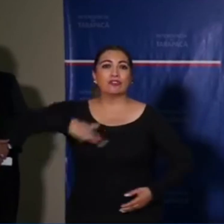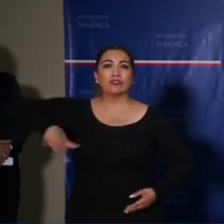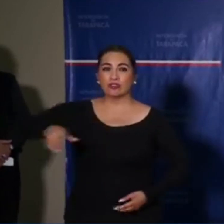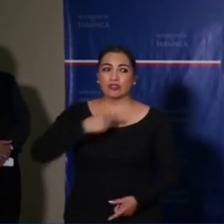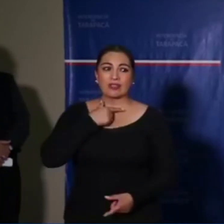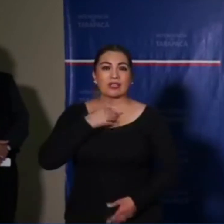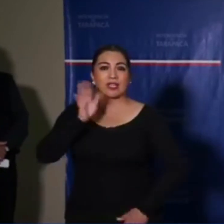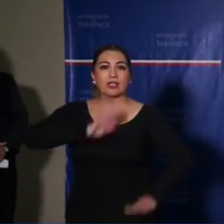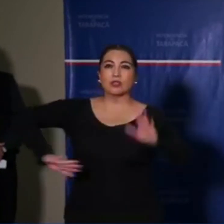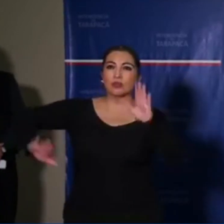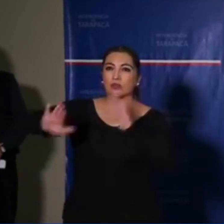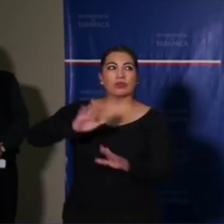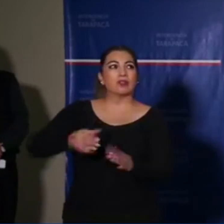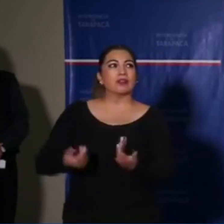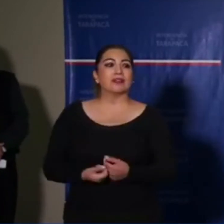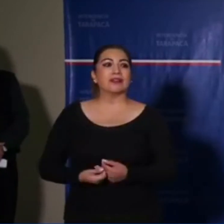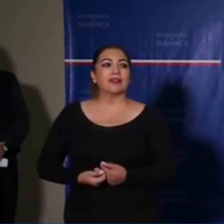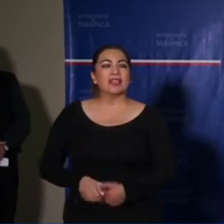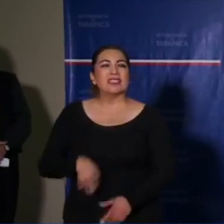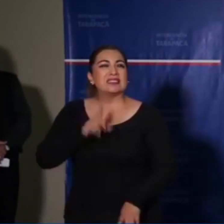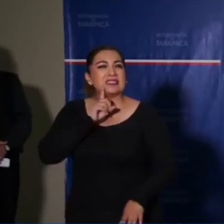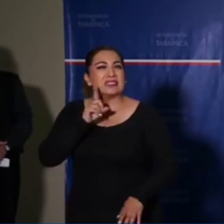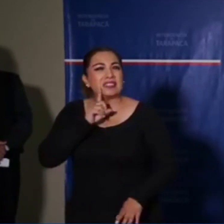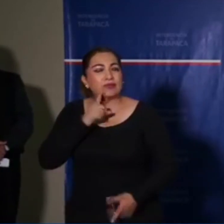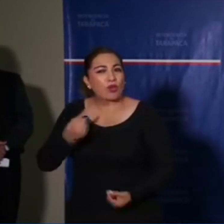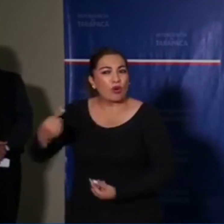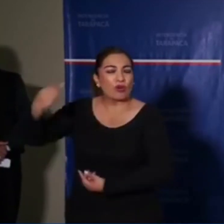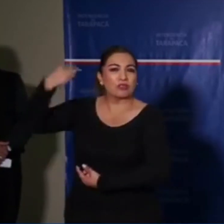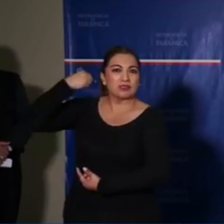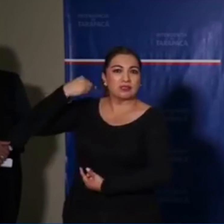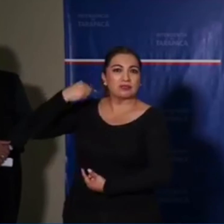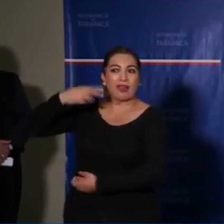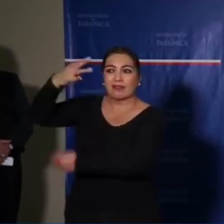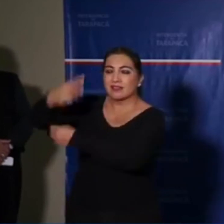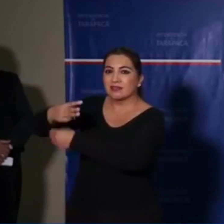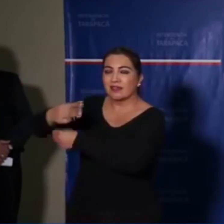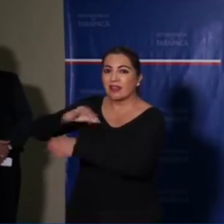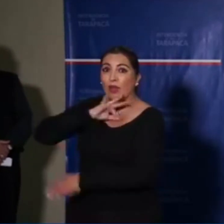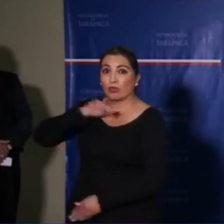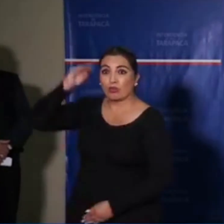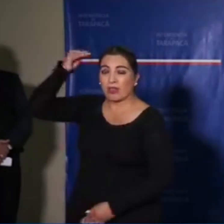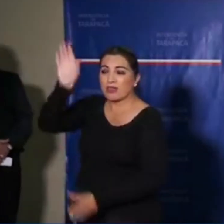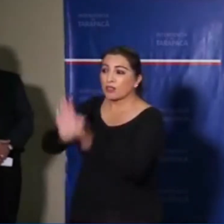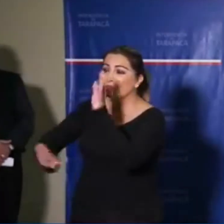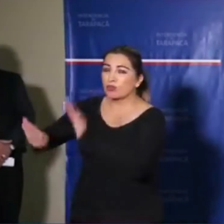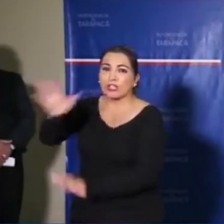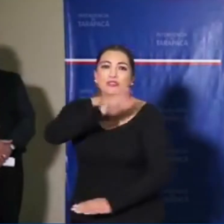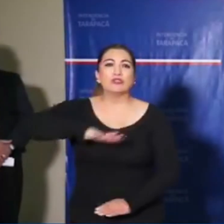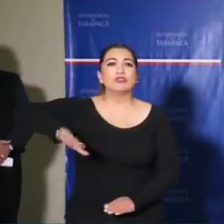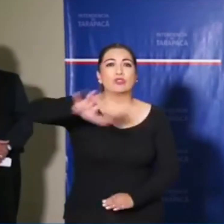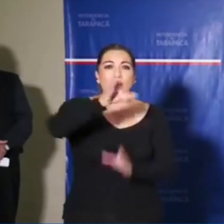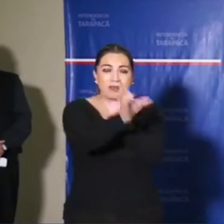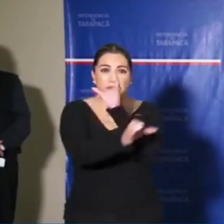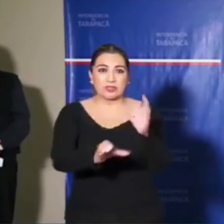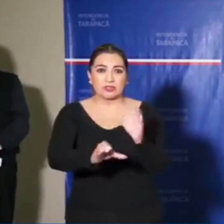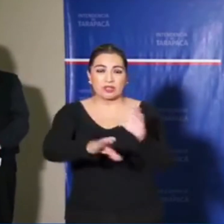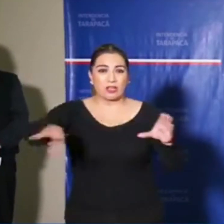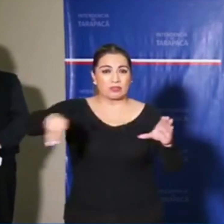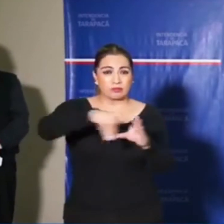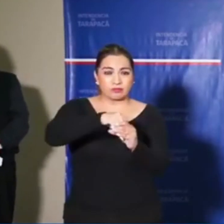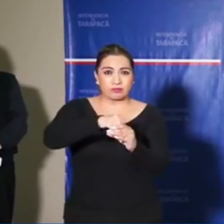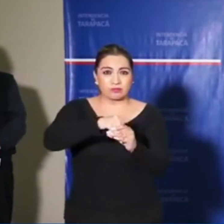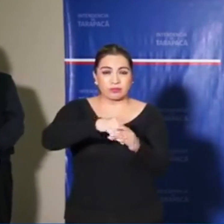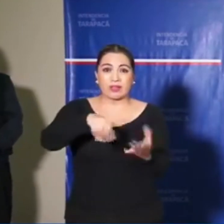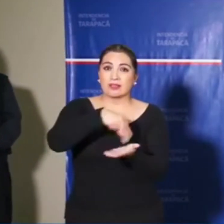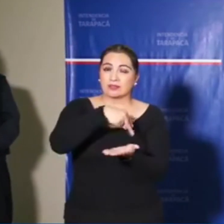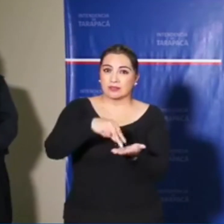cuidado y tener conciencia del cuidado del adulto mayor y de toda la gente que integra los bailes religiosos y el